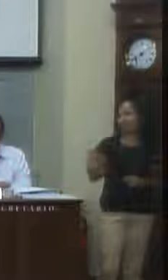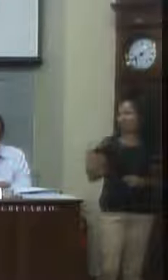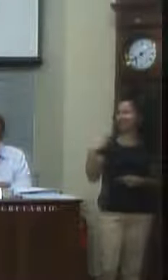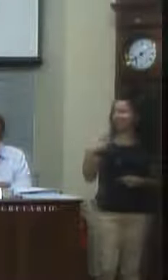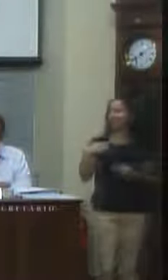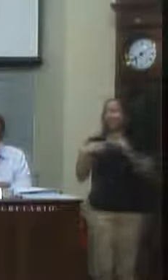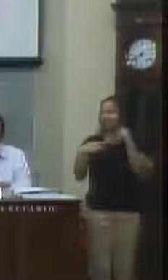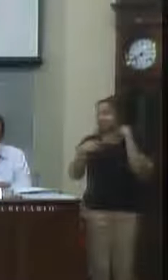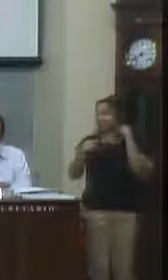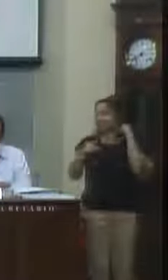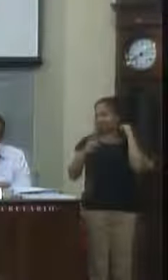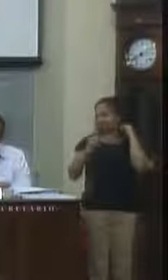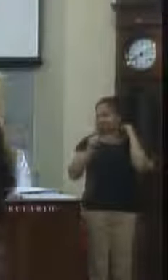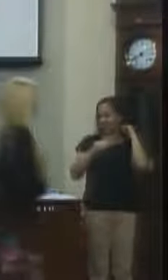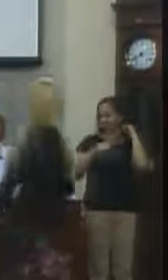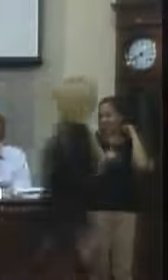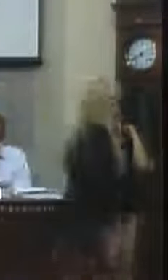Vereador Paulo Celso.